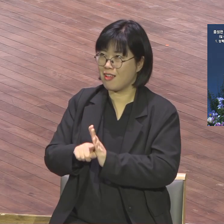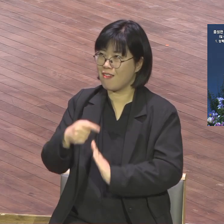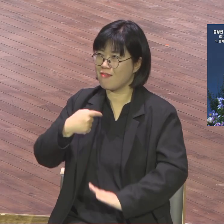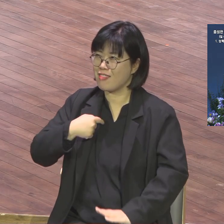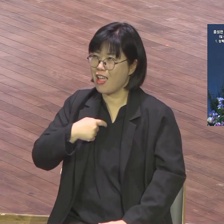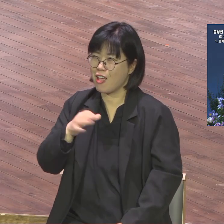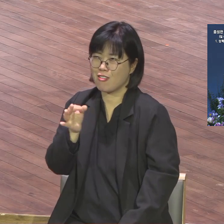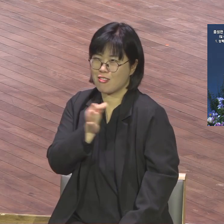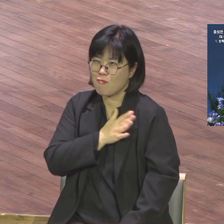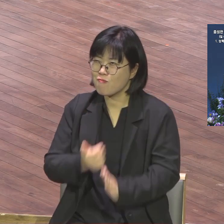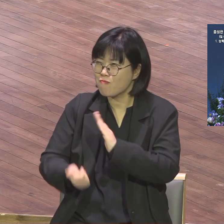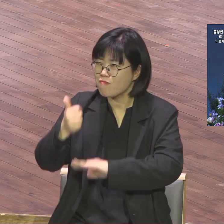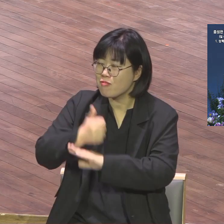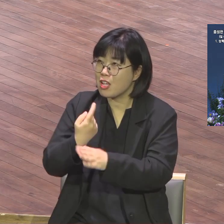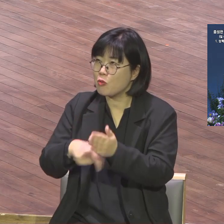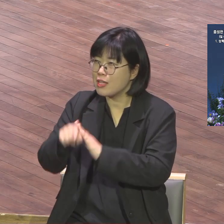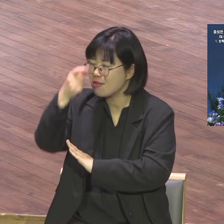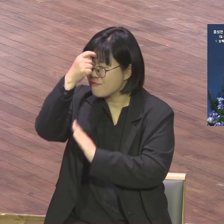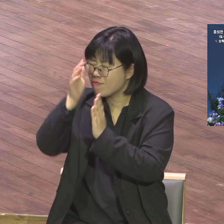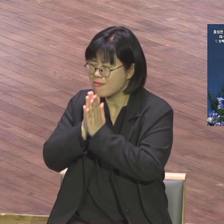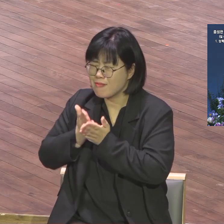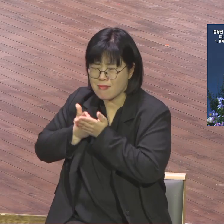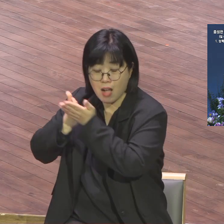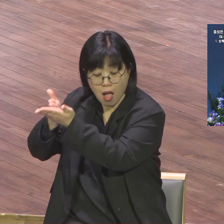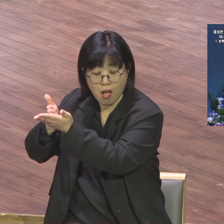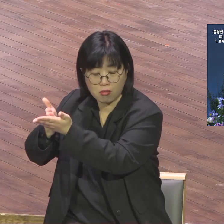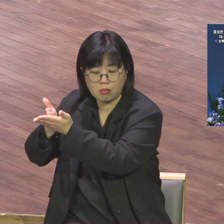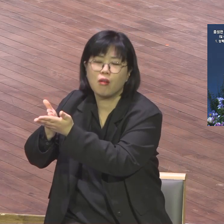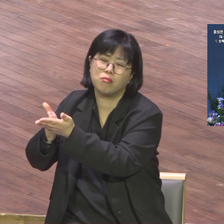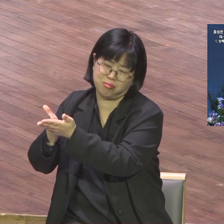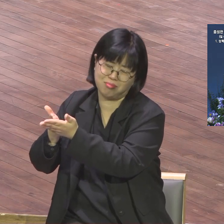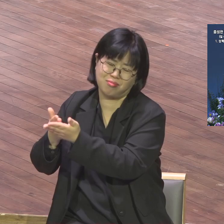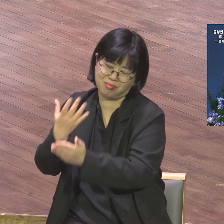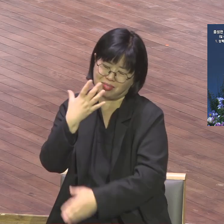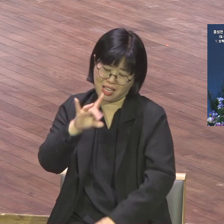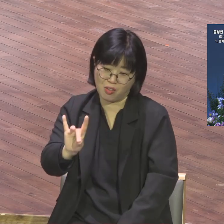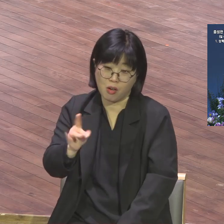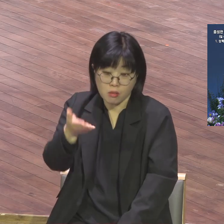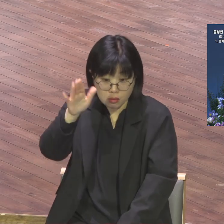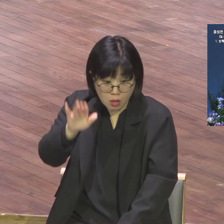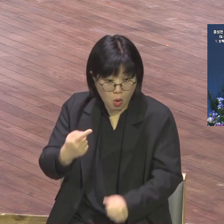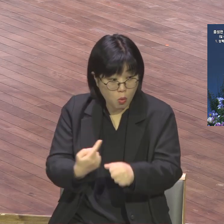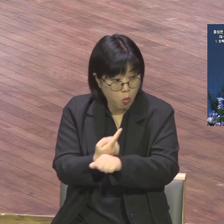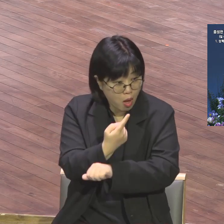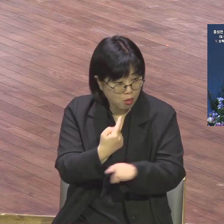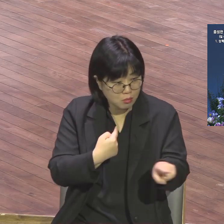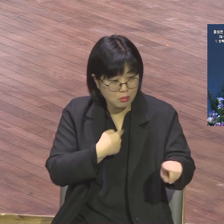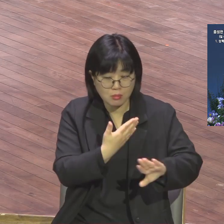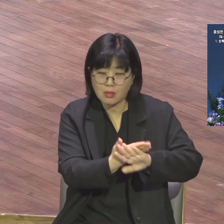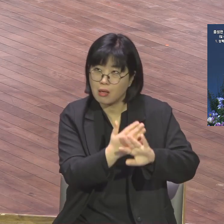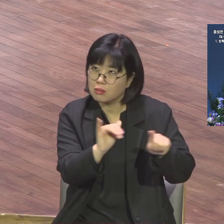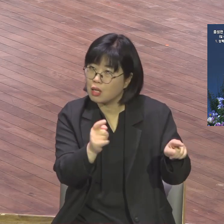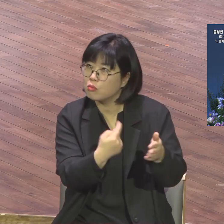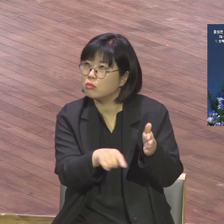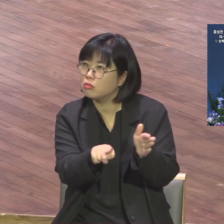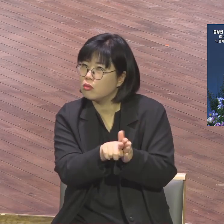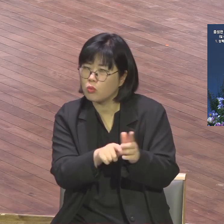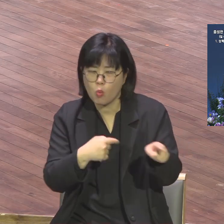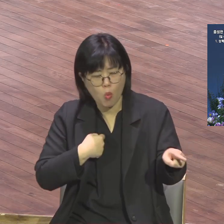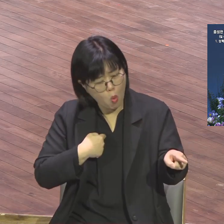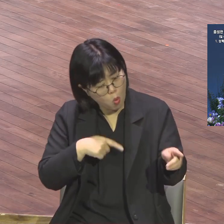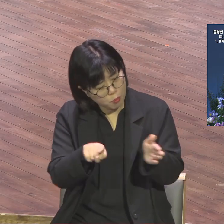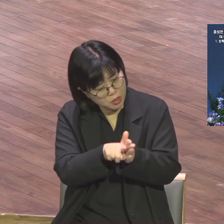없어서 중보 기도를 얼마나 하냐 눈 뜨면 하나님 영광을 위하여